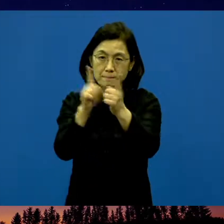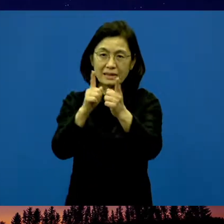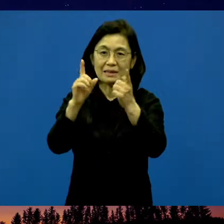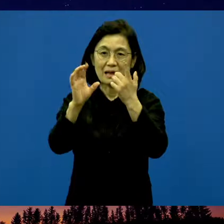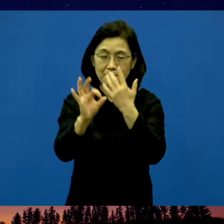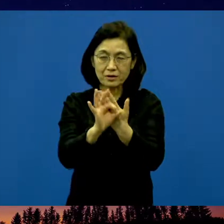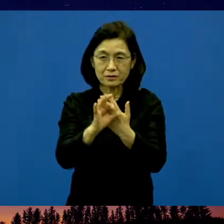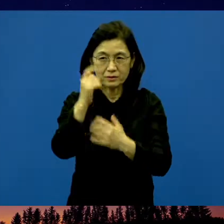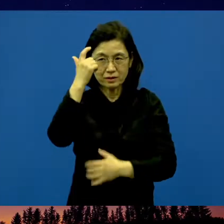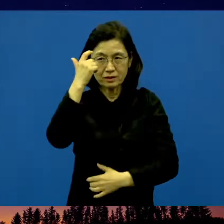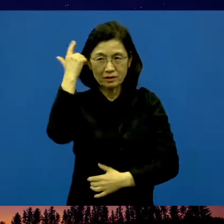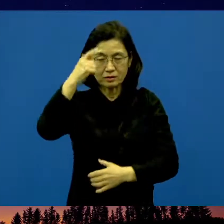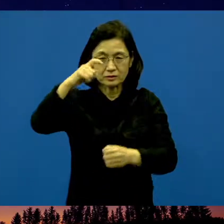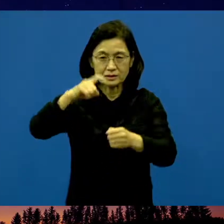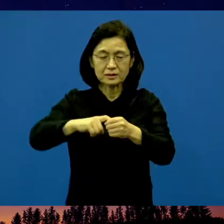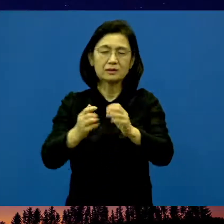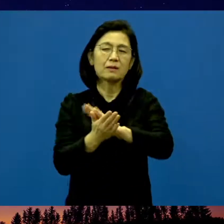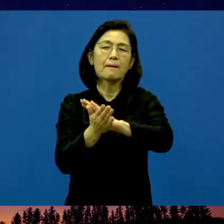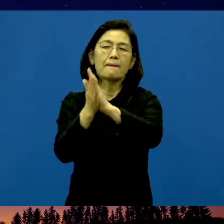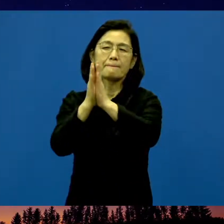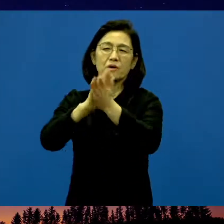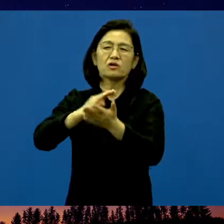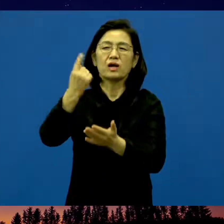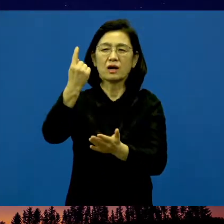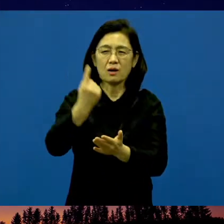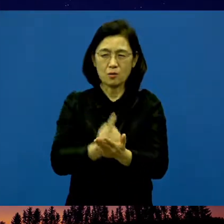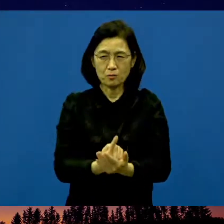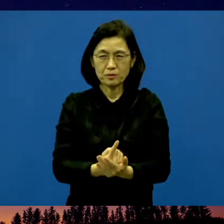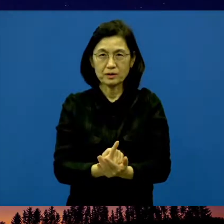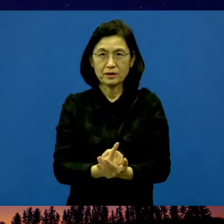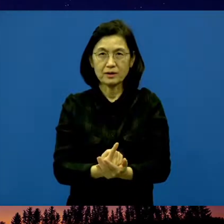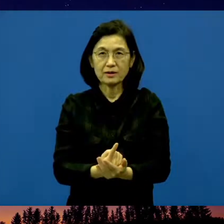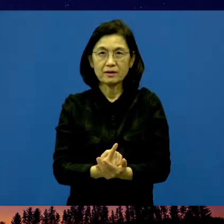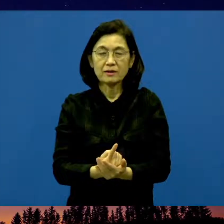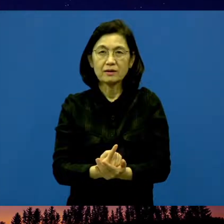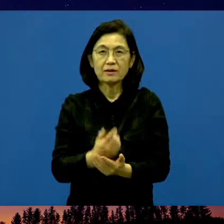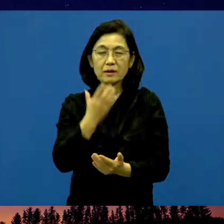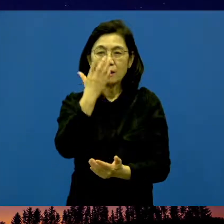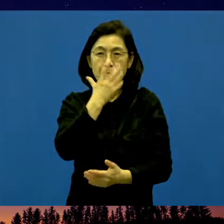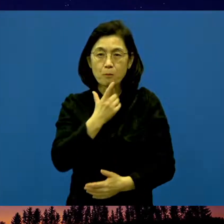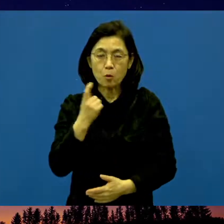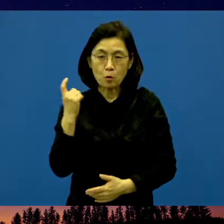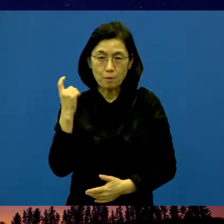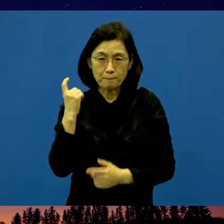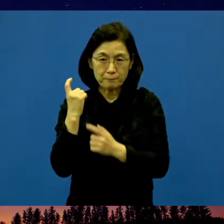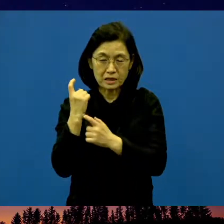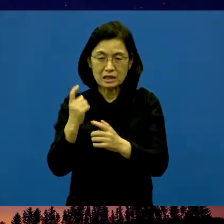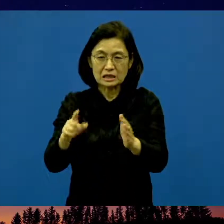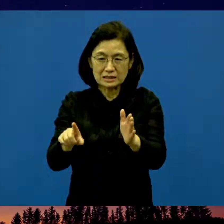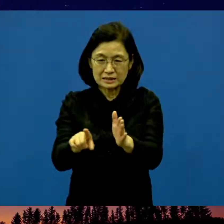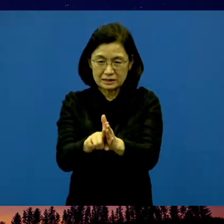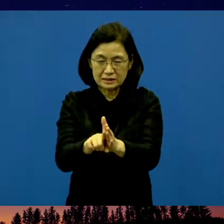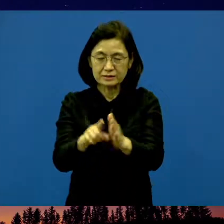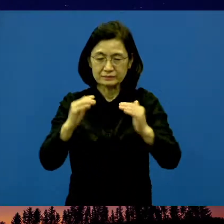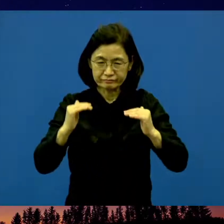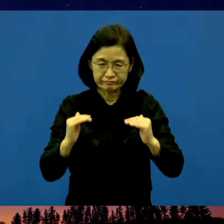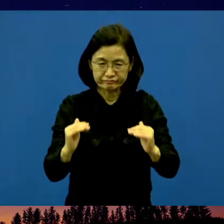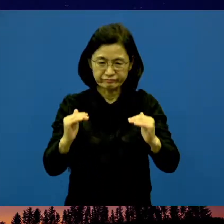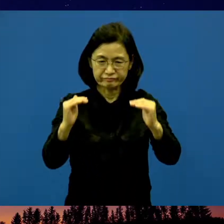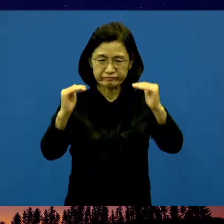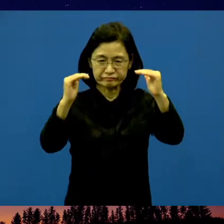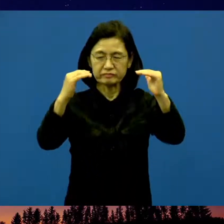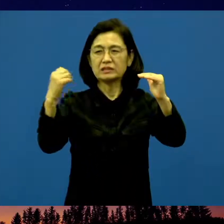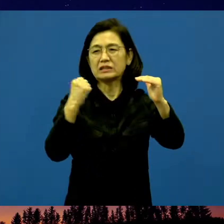안에서 복음이 우리의 신앙의 성장을 가져오게 하는 힘이 그 안에 주어져 있습니다.